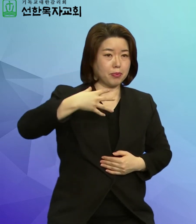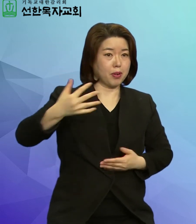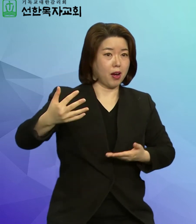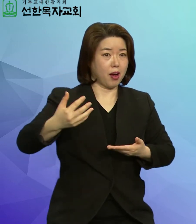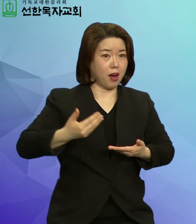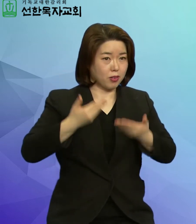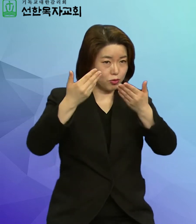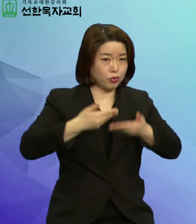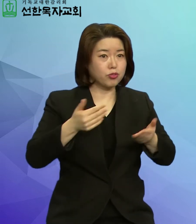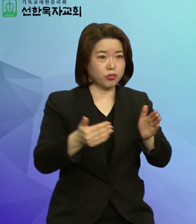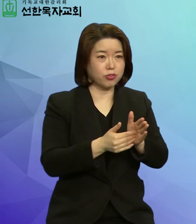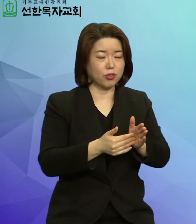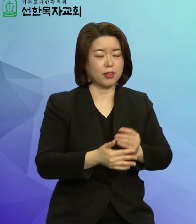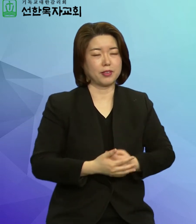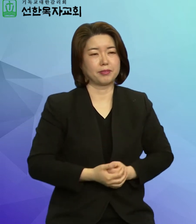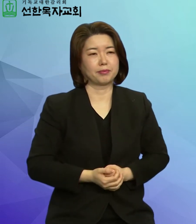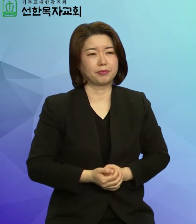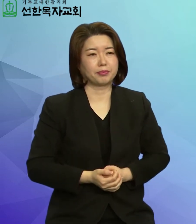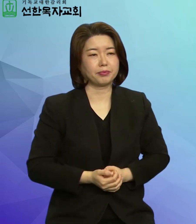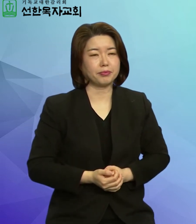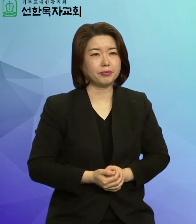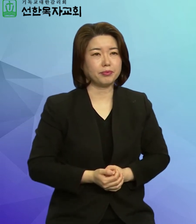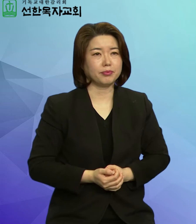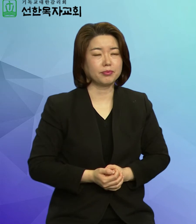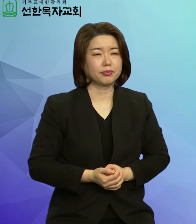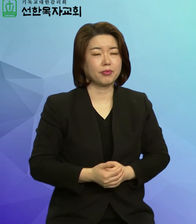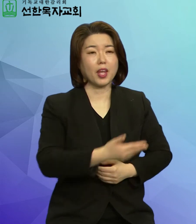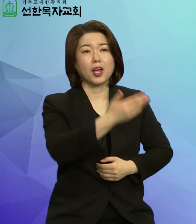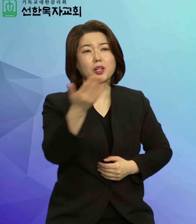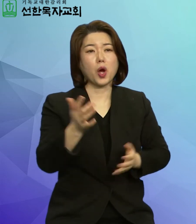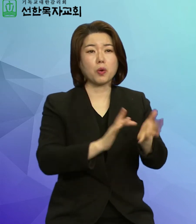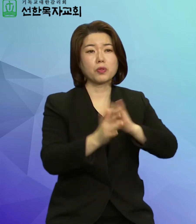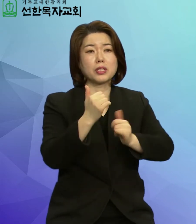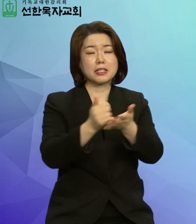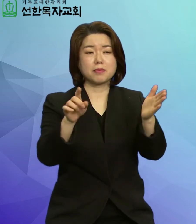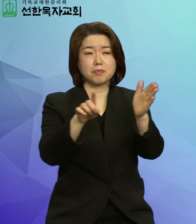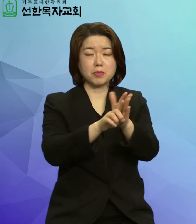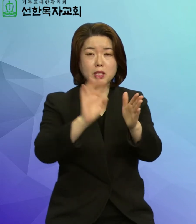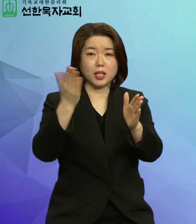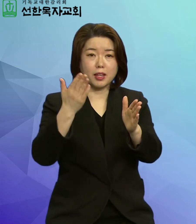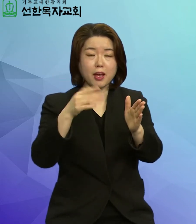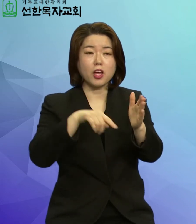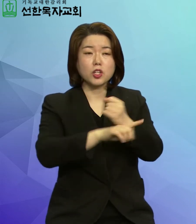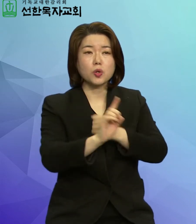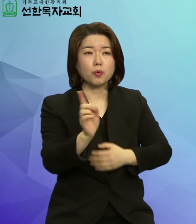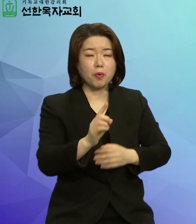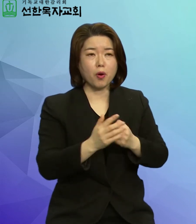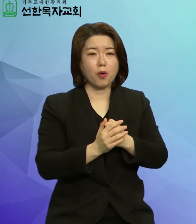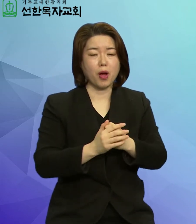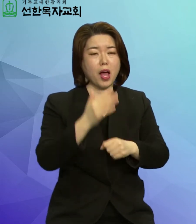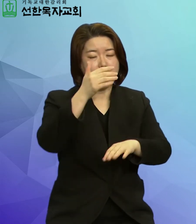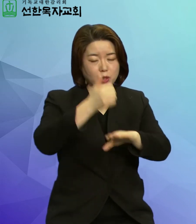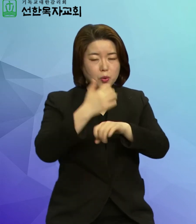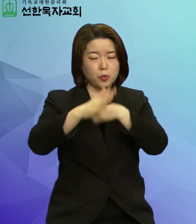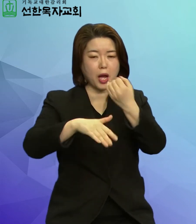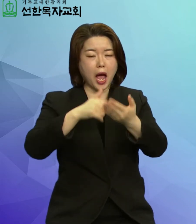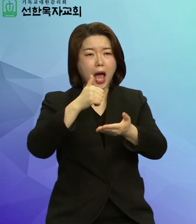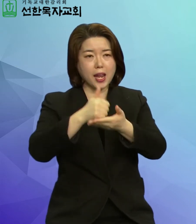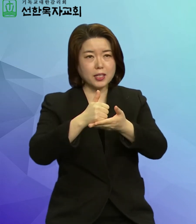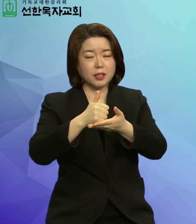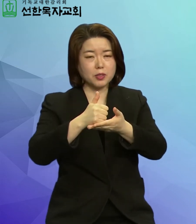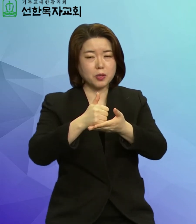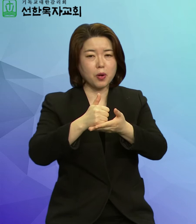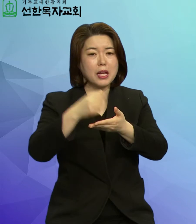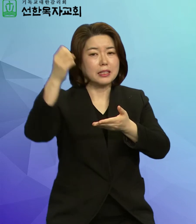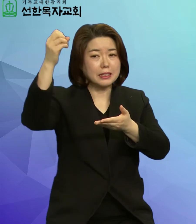지식의 빛을 우리에게 주셨습니다. 여러분이 예수를 믿게 된 것도 결국은 하나님께서 빛을